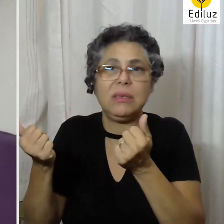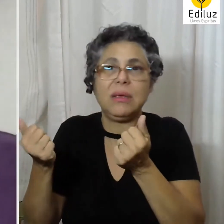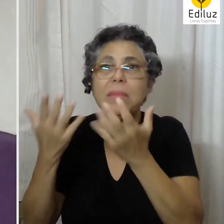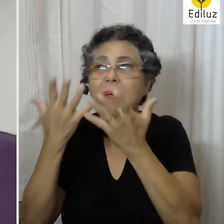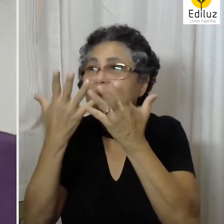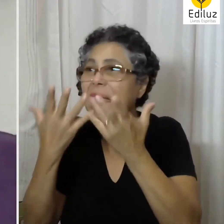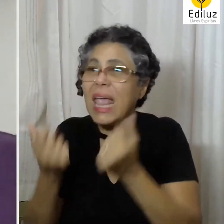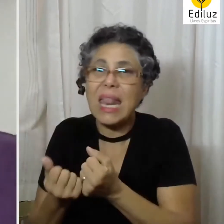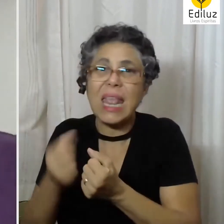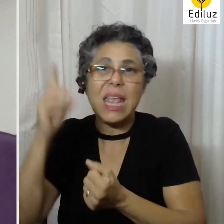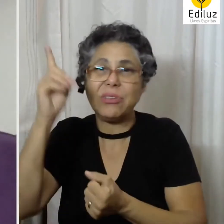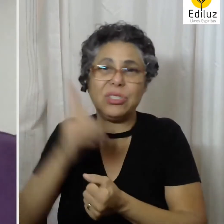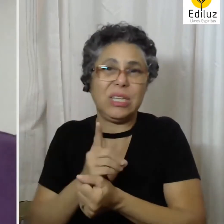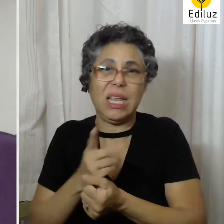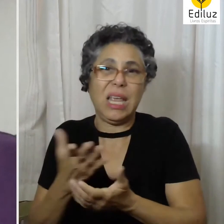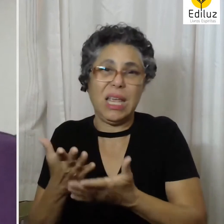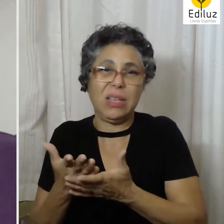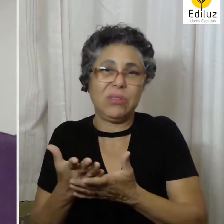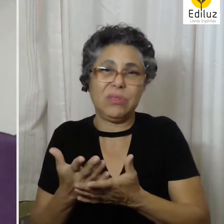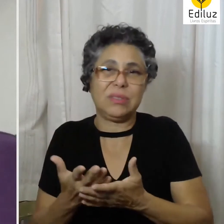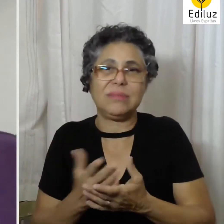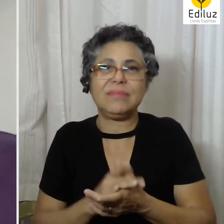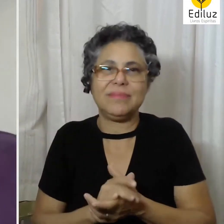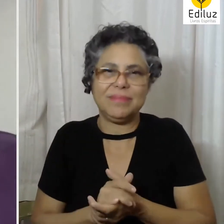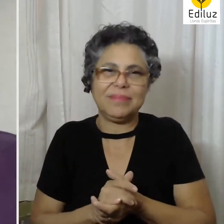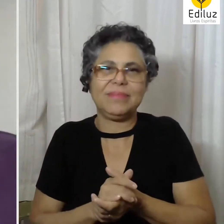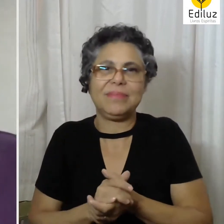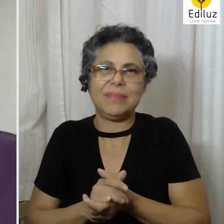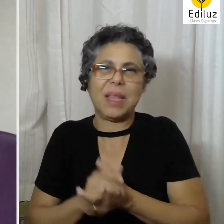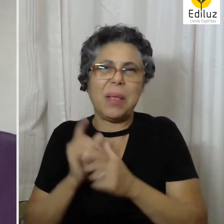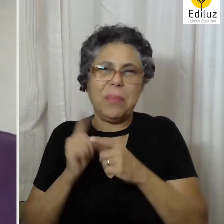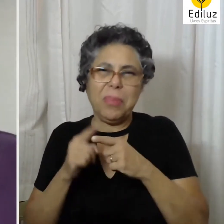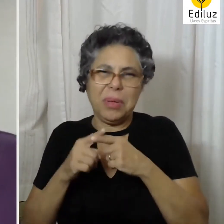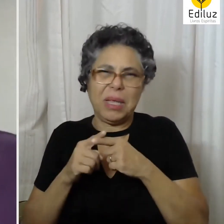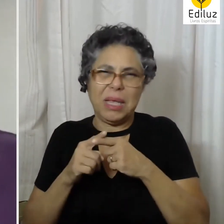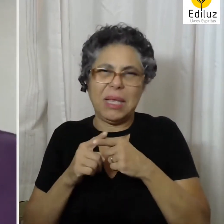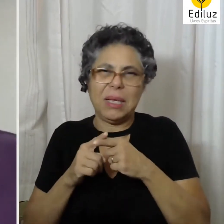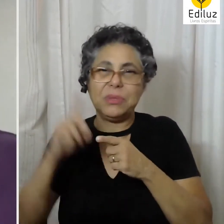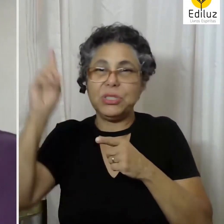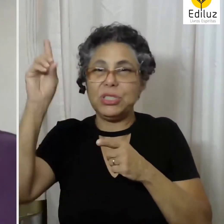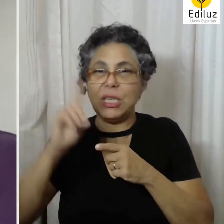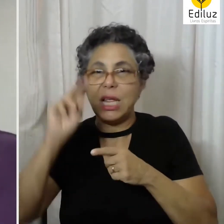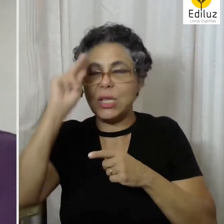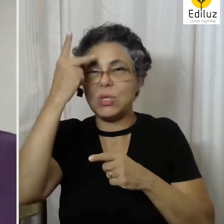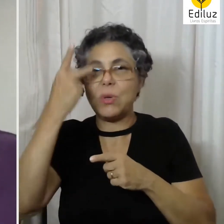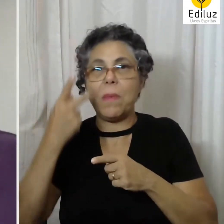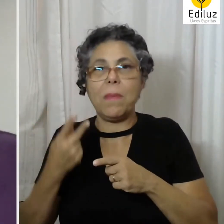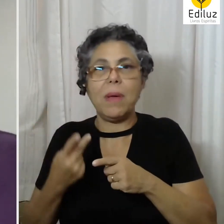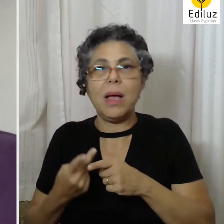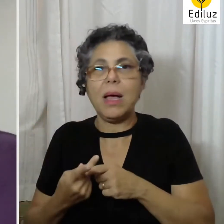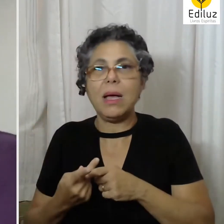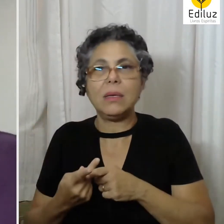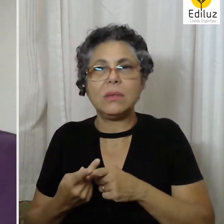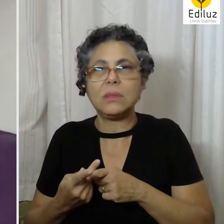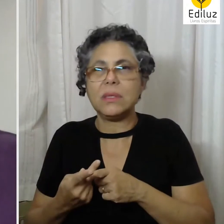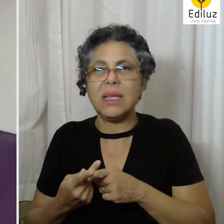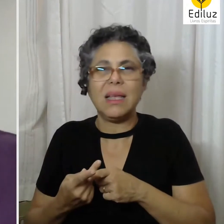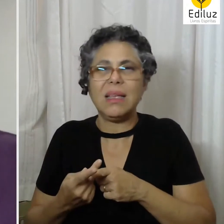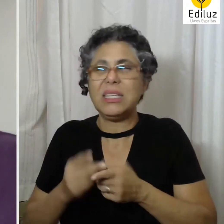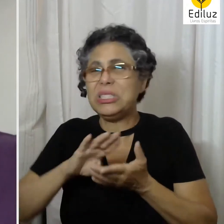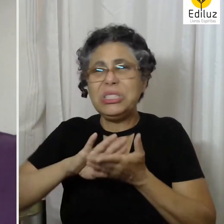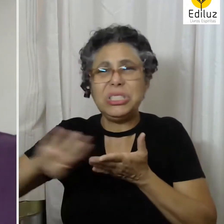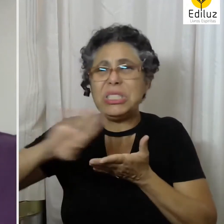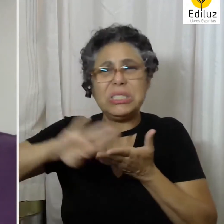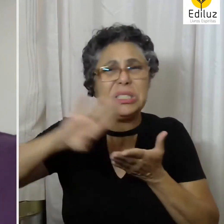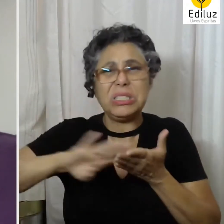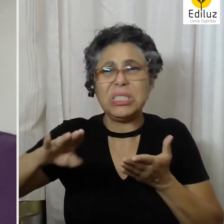seus direitos mais básicos. Porque os direitos humanos são literalmente vilipendiados até